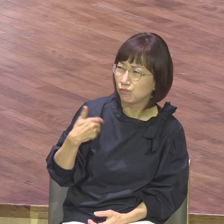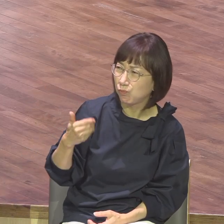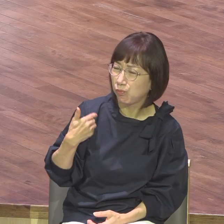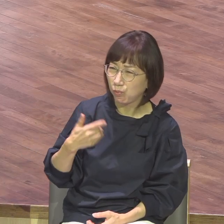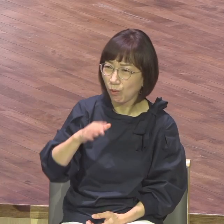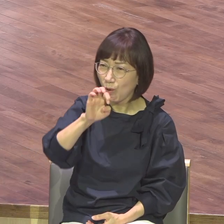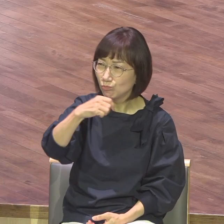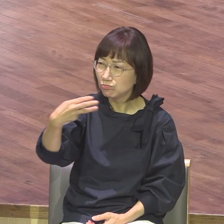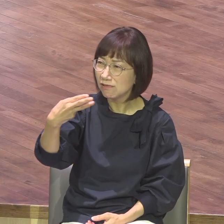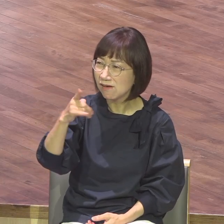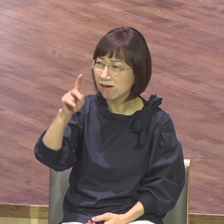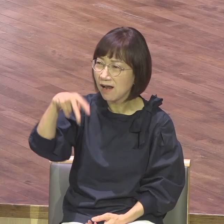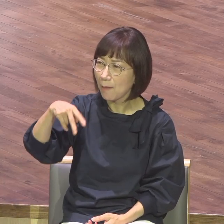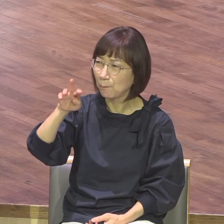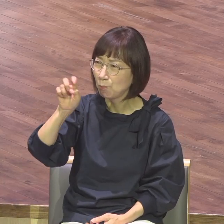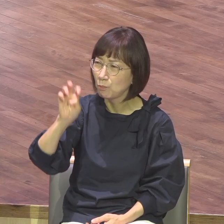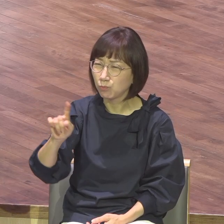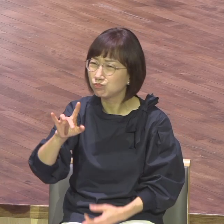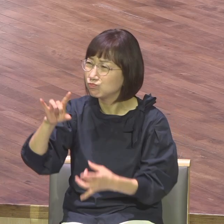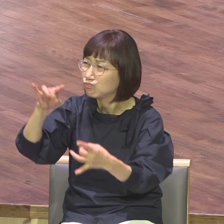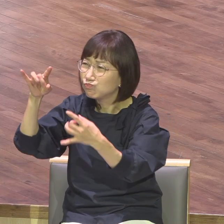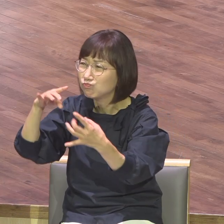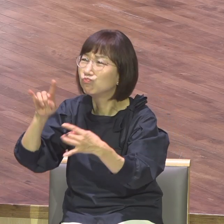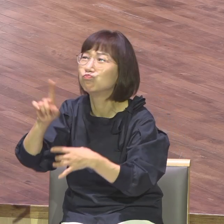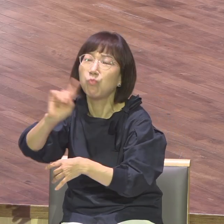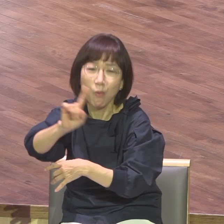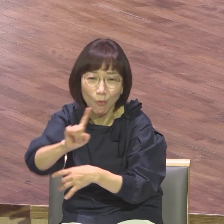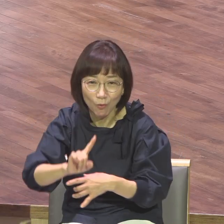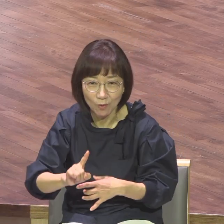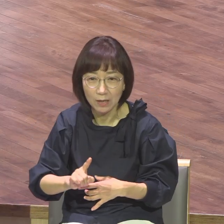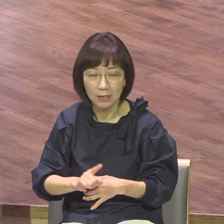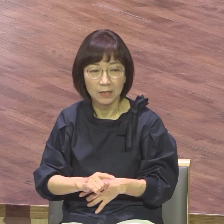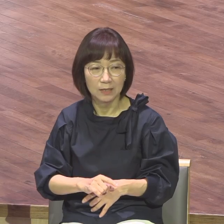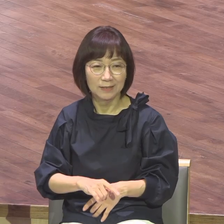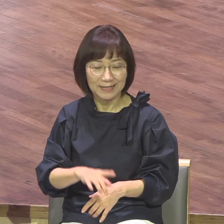뭐 안테나냐 영적인 말이 영적인 말